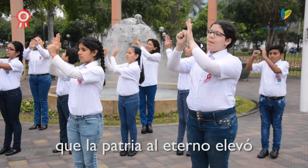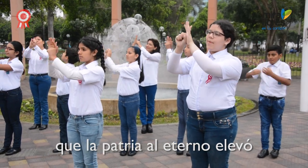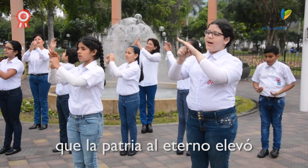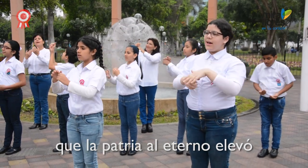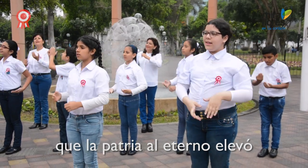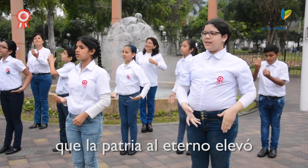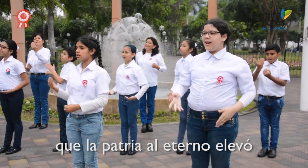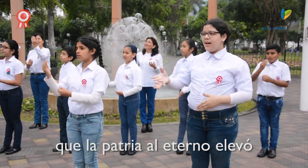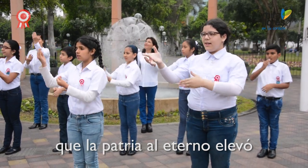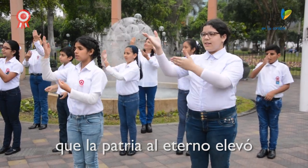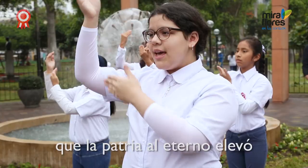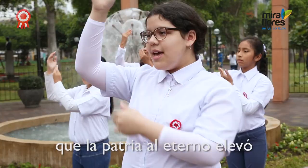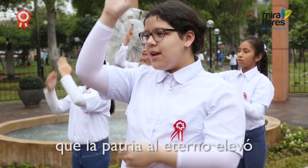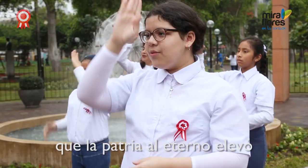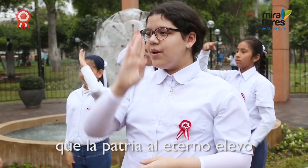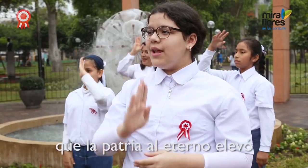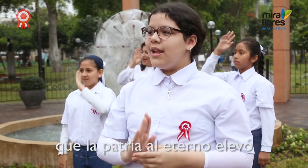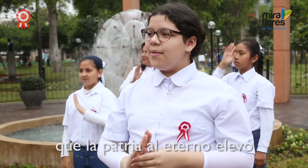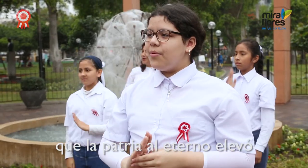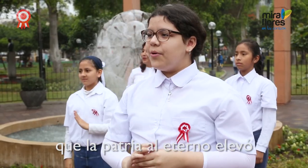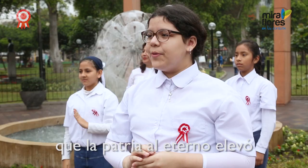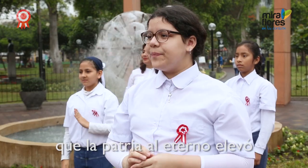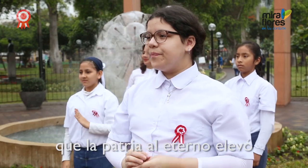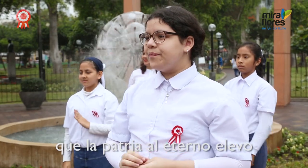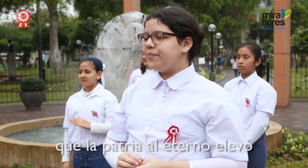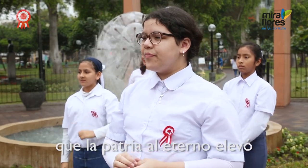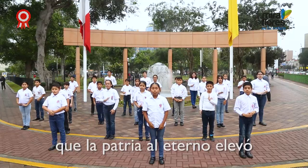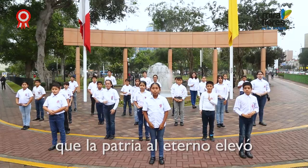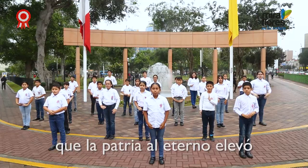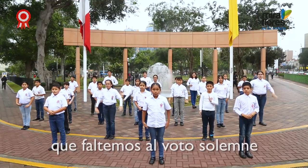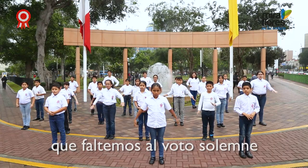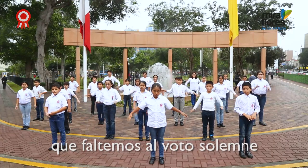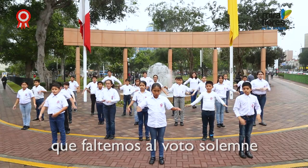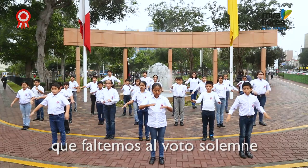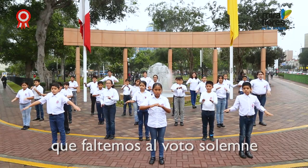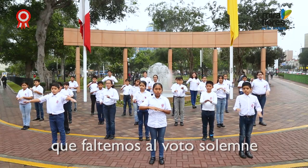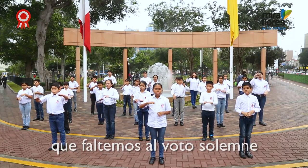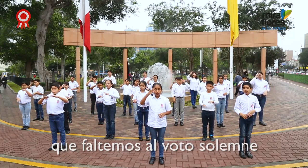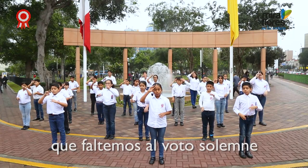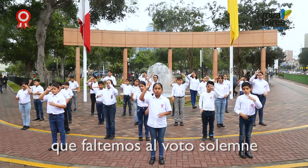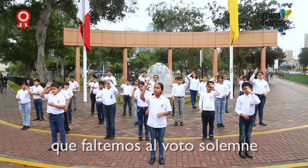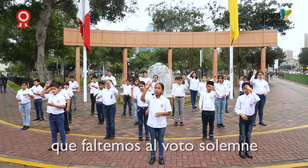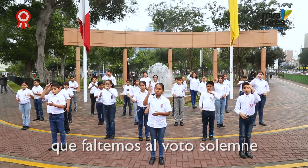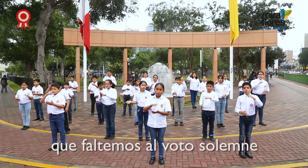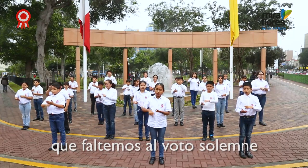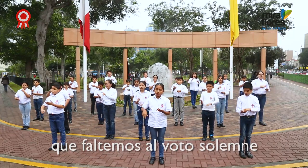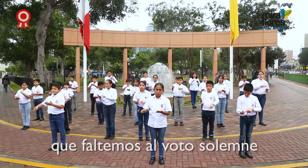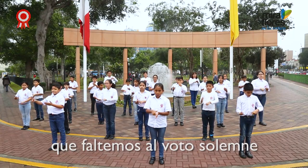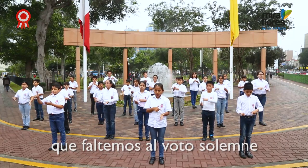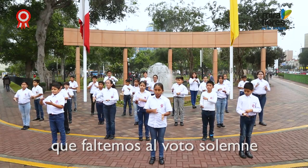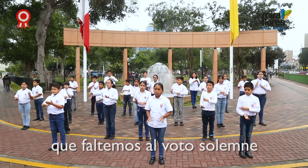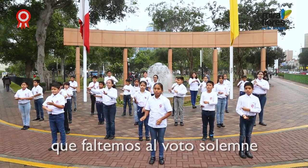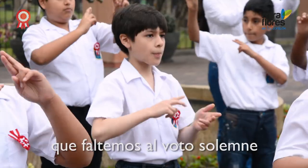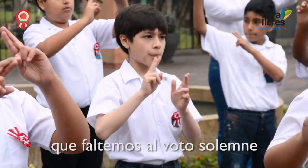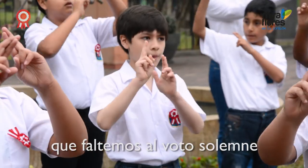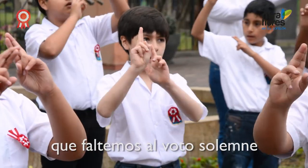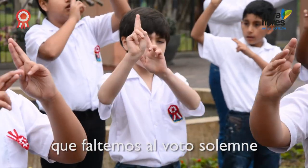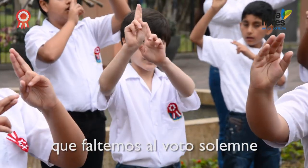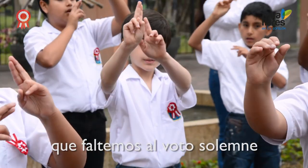partemos al voto surente,